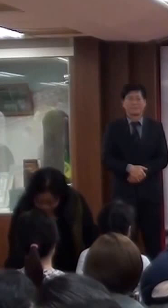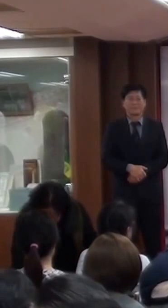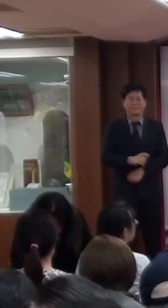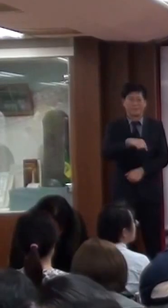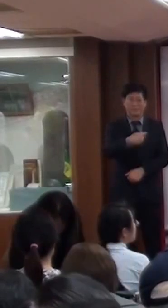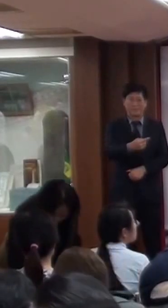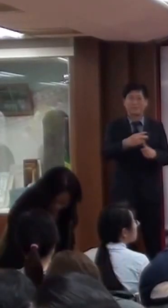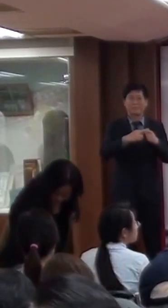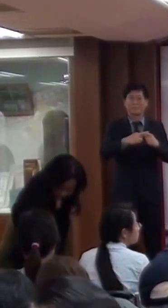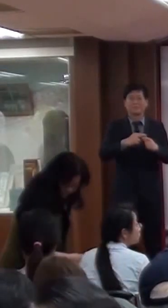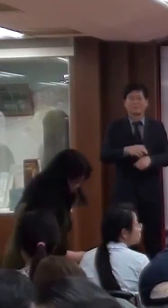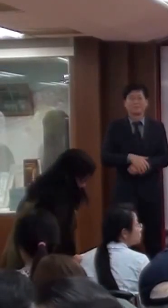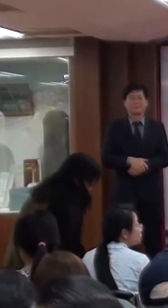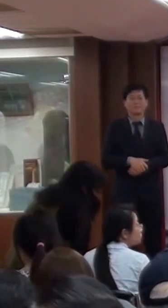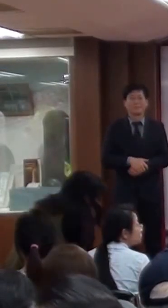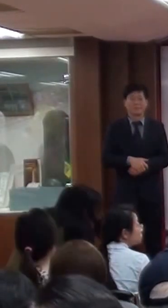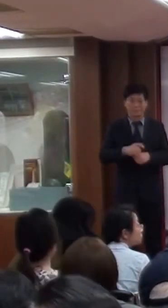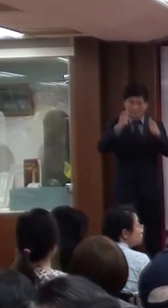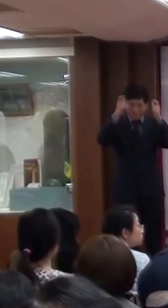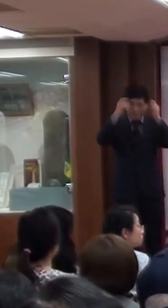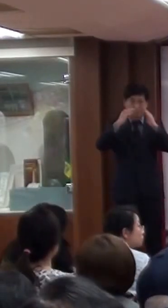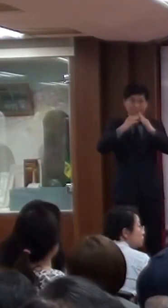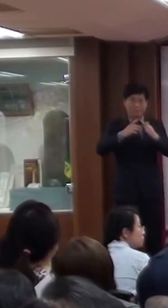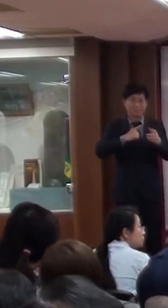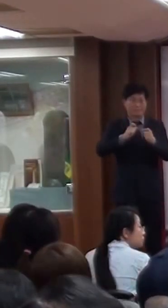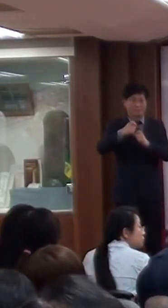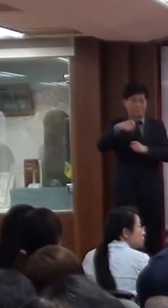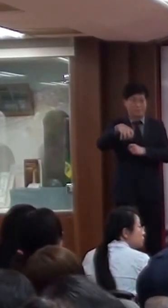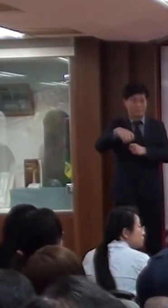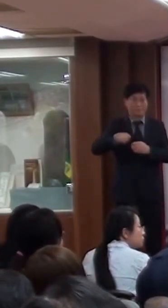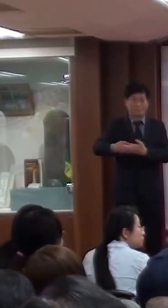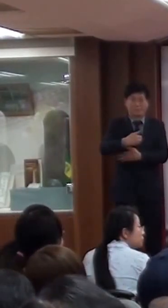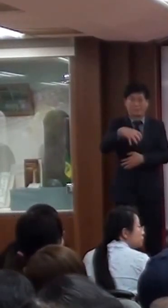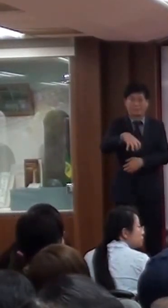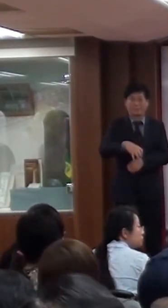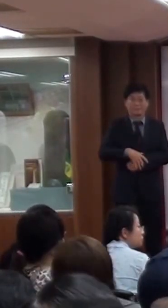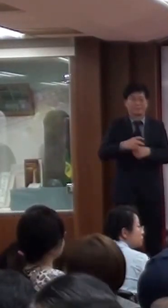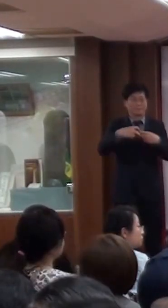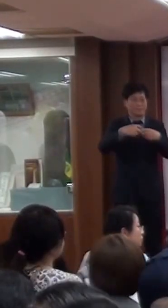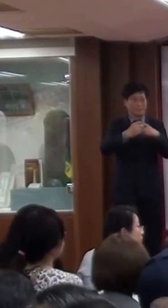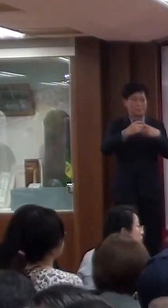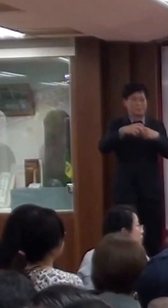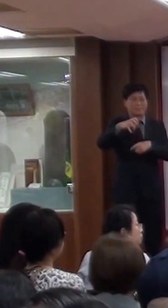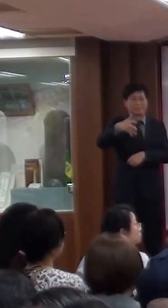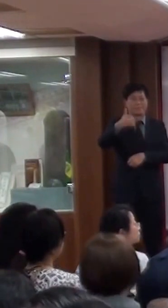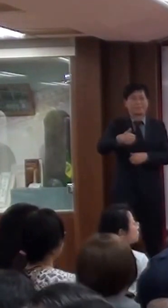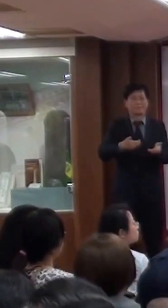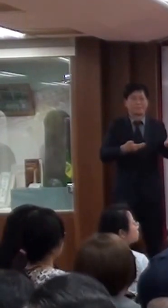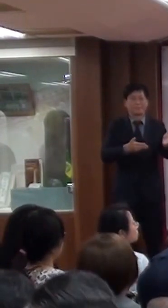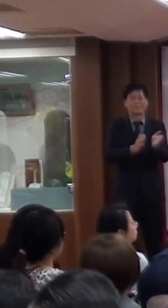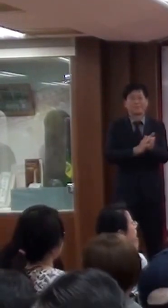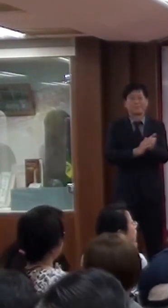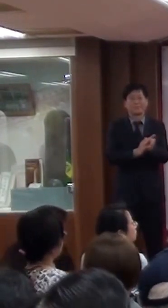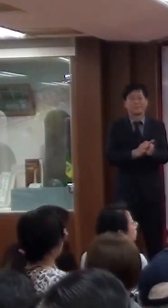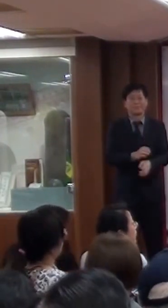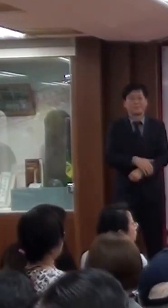接下来为各位介绍的是高雄市税捐稽征处李琼慧处长。